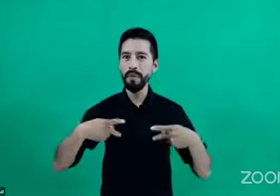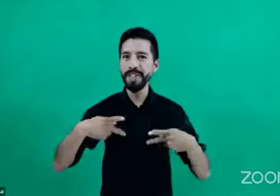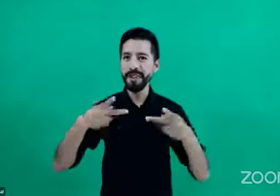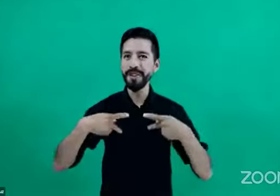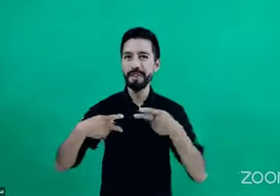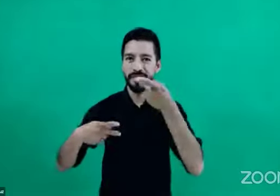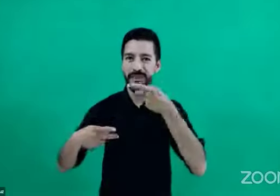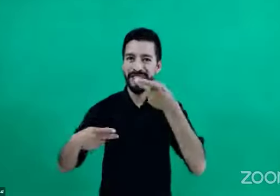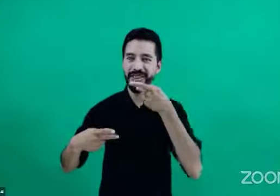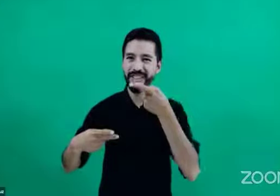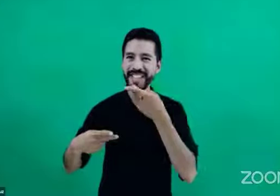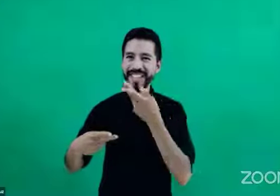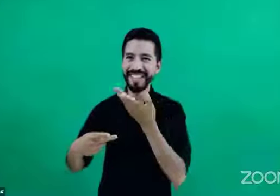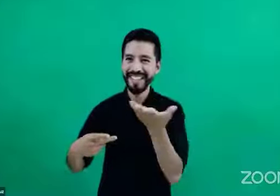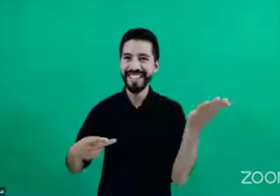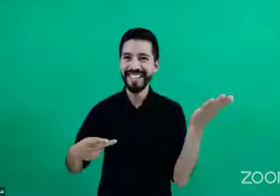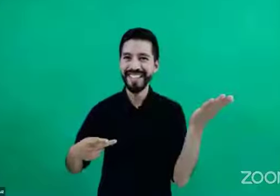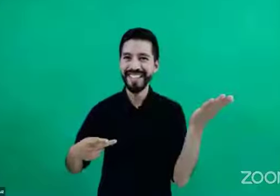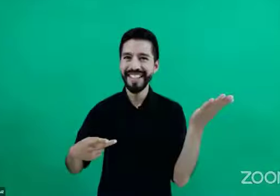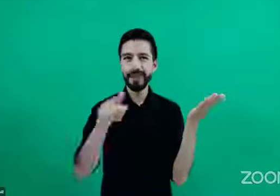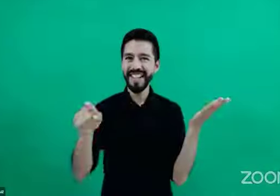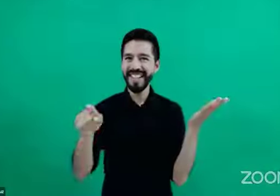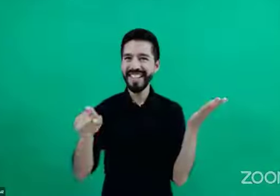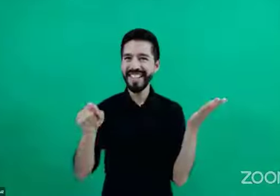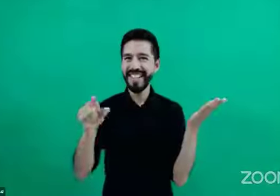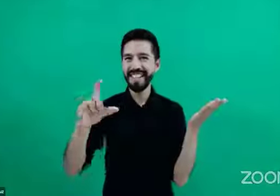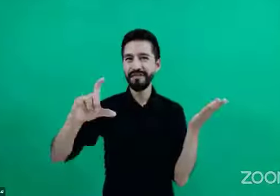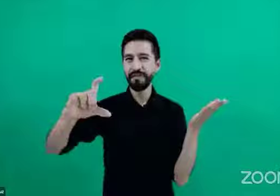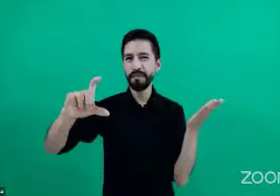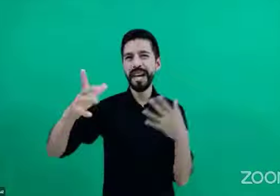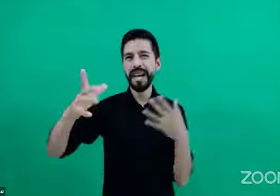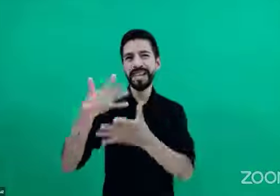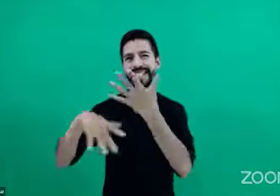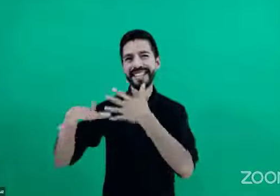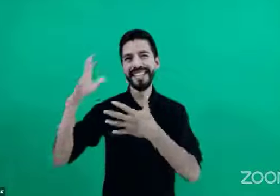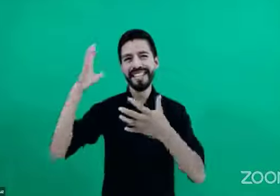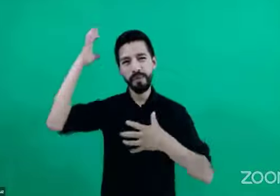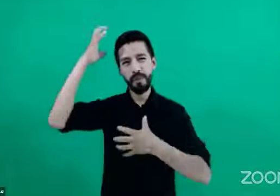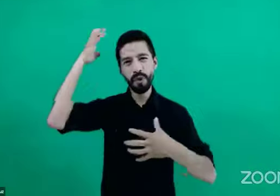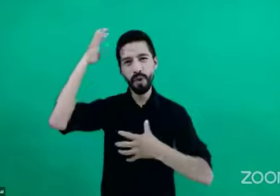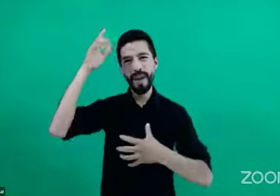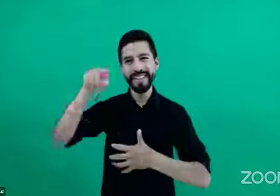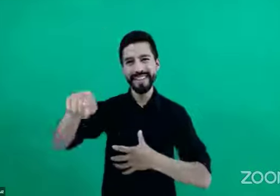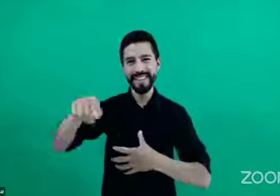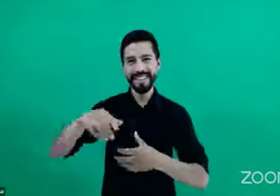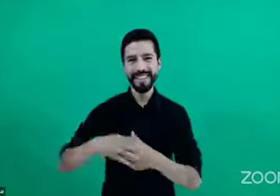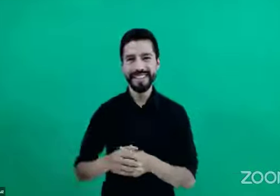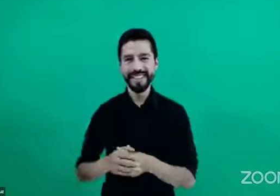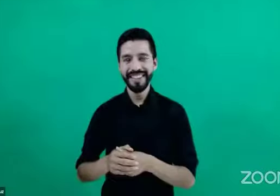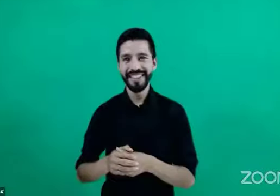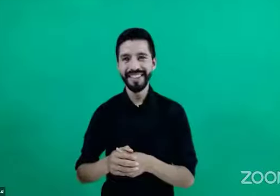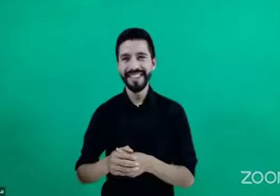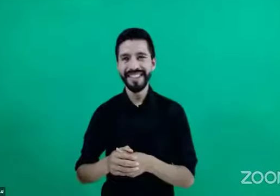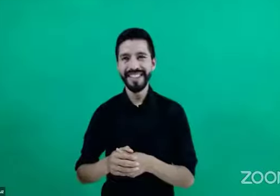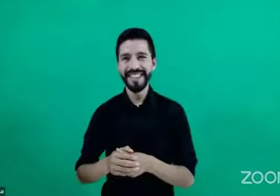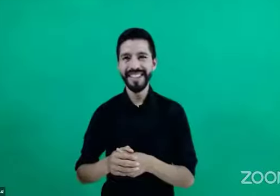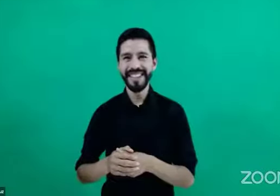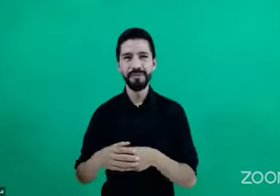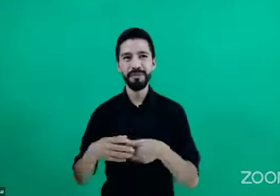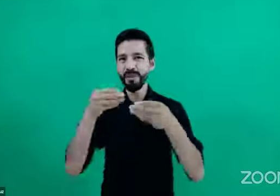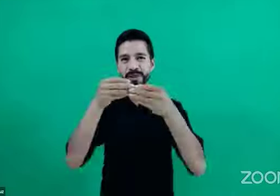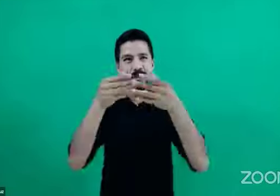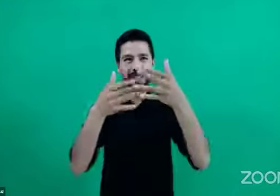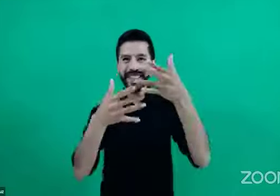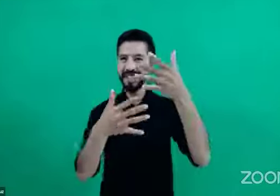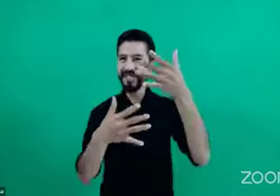hubo comentarios de personas oyentes en las cuales decían, ¿por qué aparece ese mono ahí? Entonces,